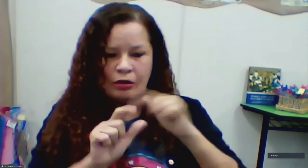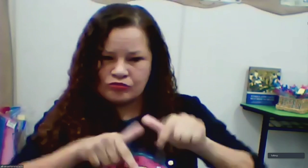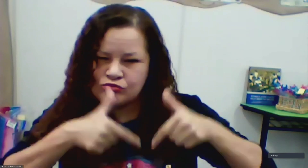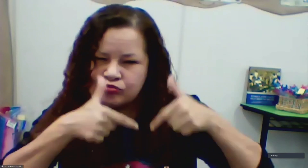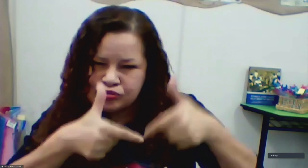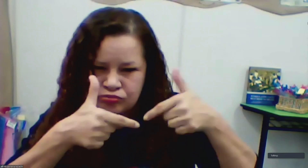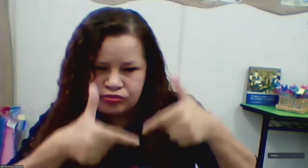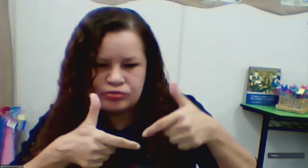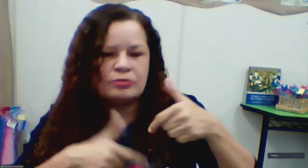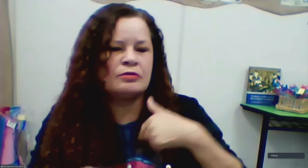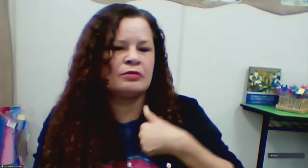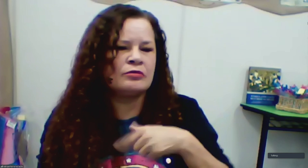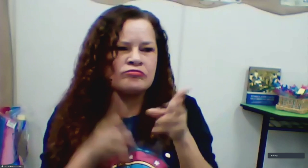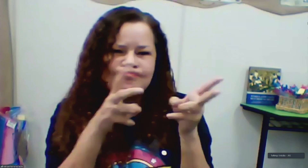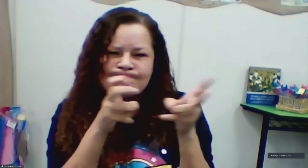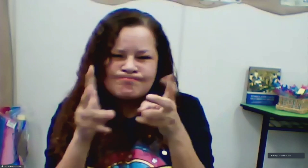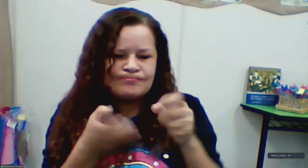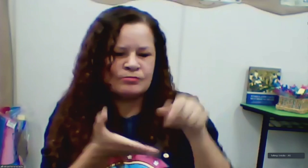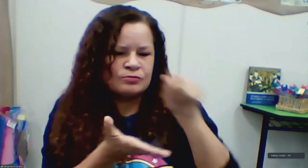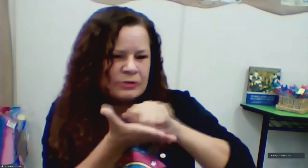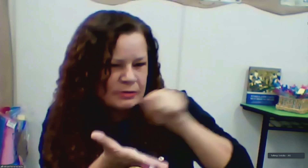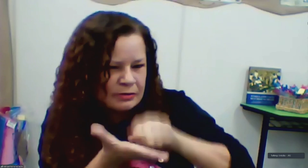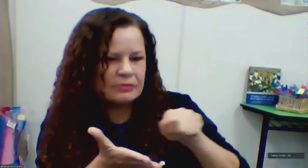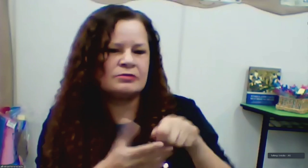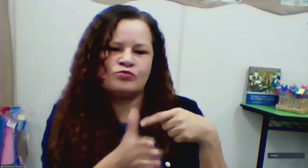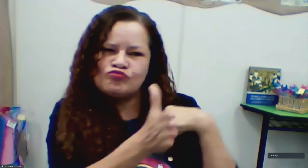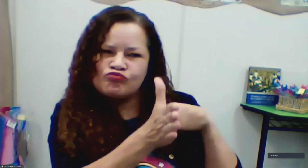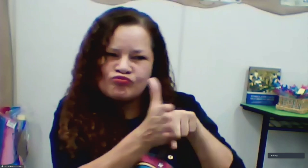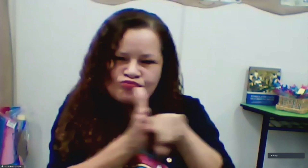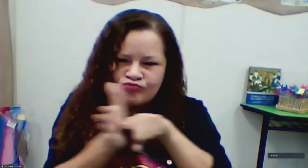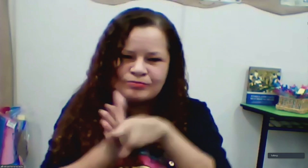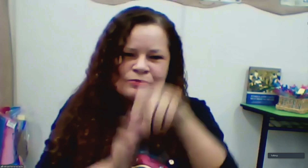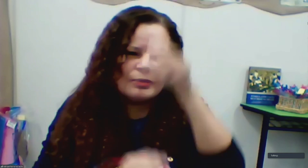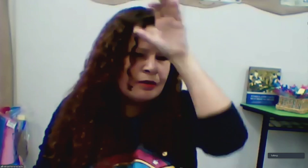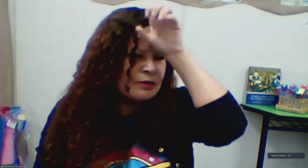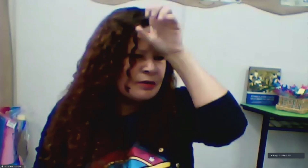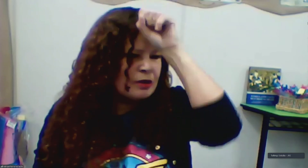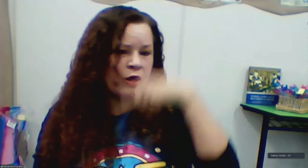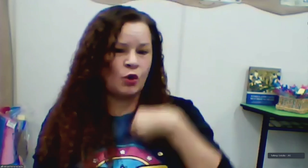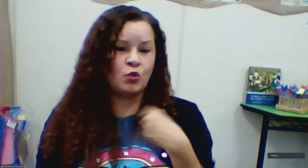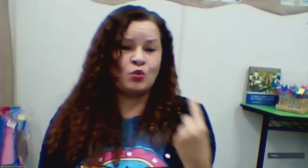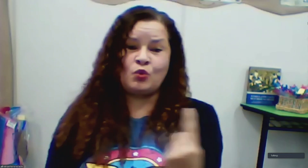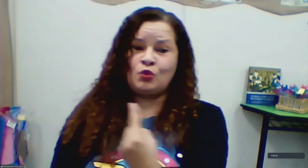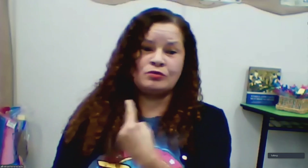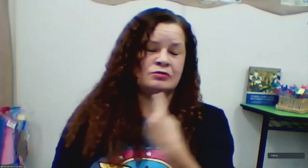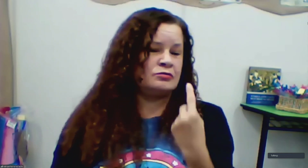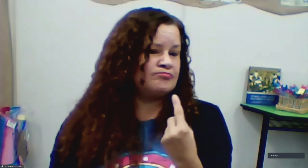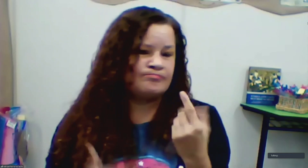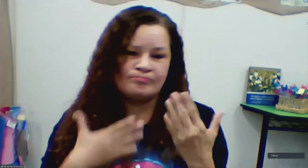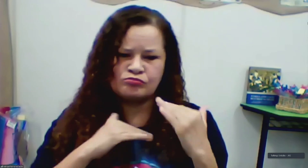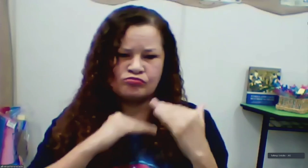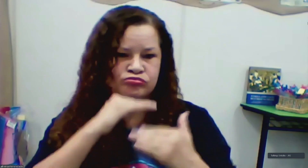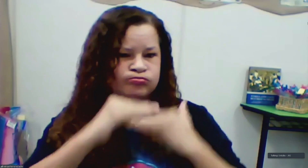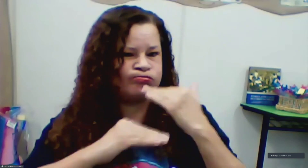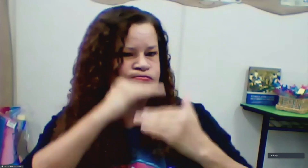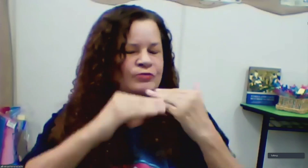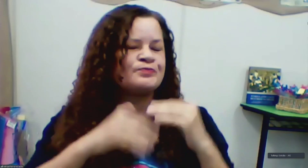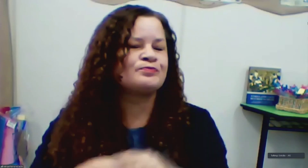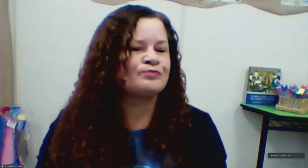na pesquisa, no aprendizado. E eu sempre fiz tudo isso sozinha. Então eu sou muito grata.